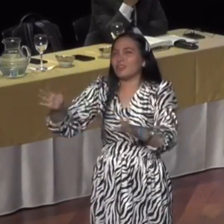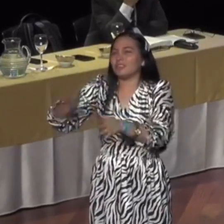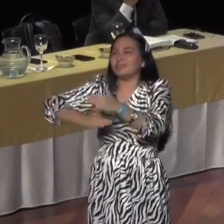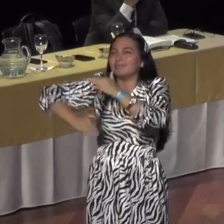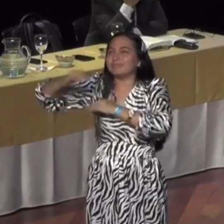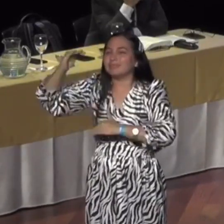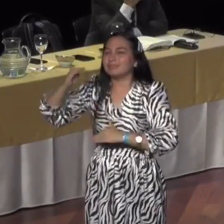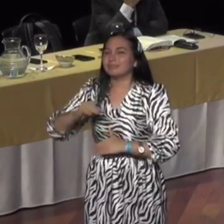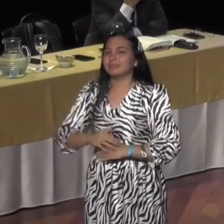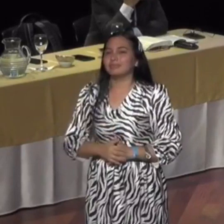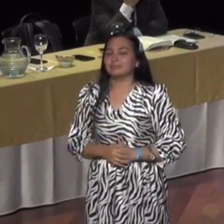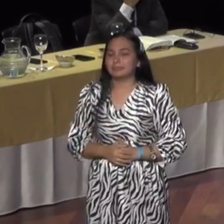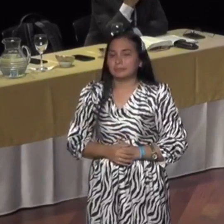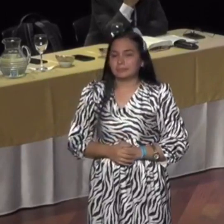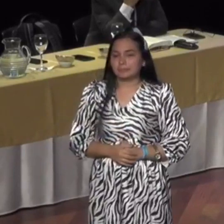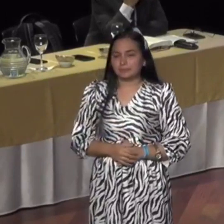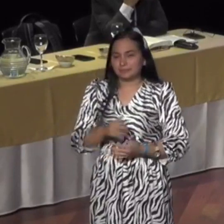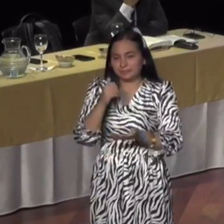Amén.